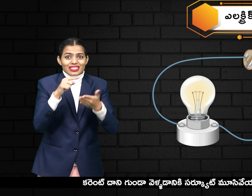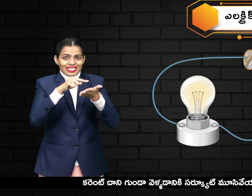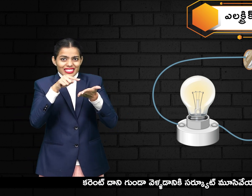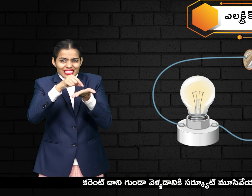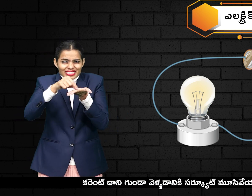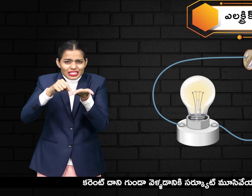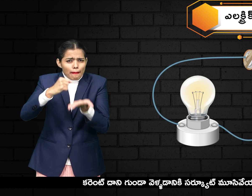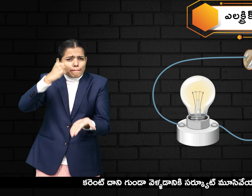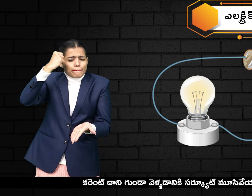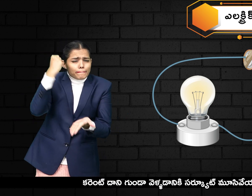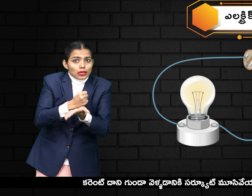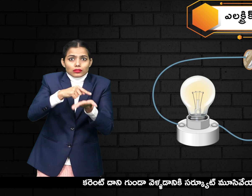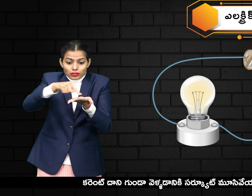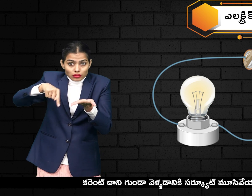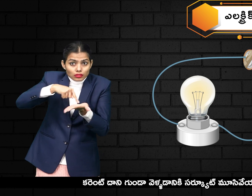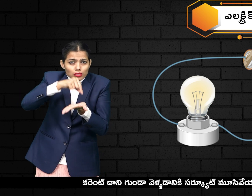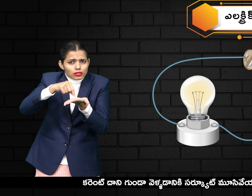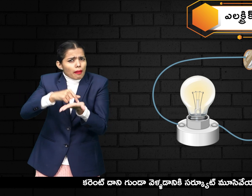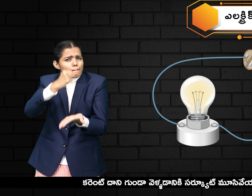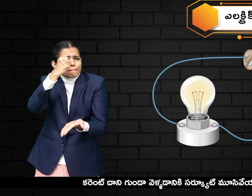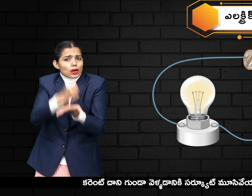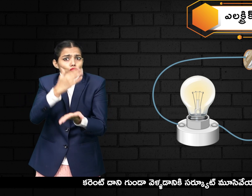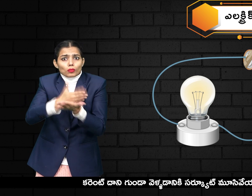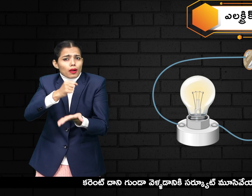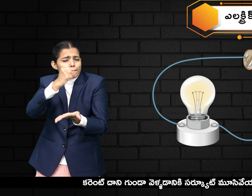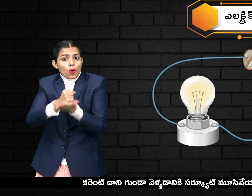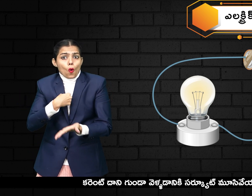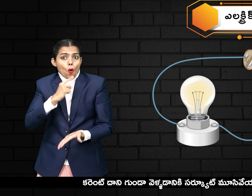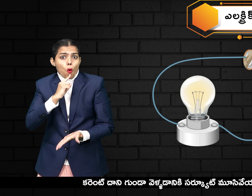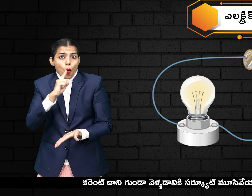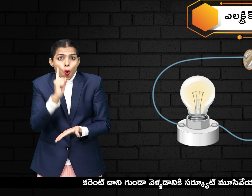అందువల్ల కరెంట్ దాని గుండా వెళ్ళడానికి సర్క్యూట్ మూసివేయబడాలి.